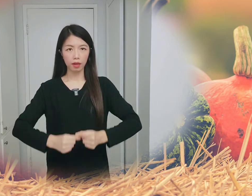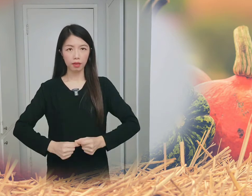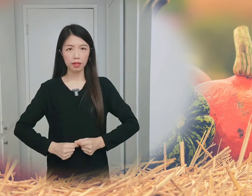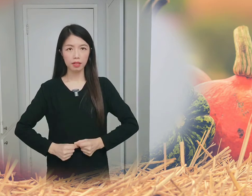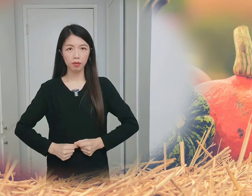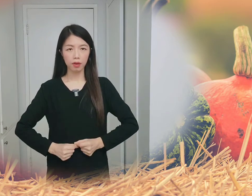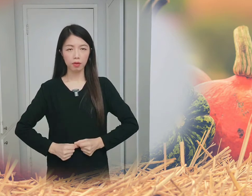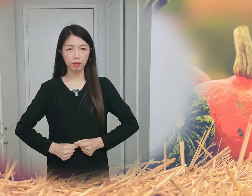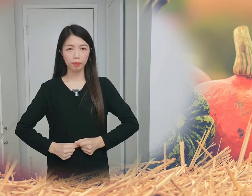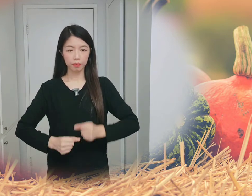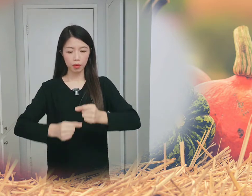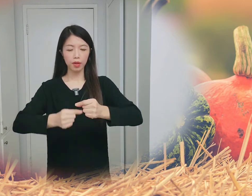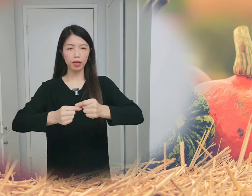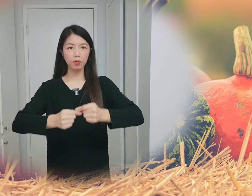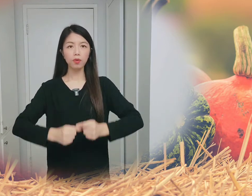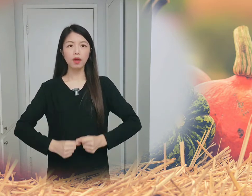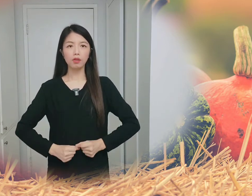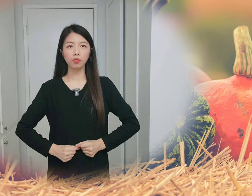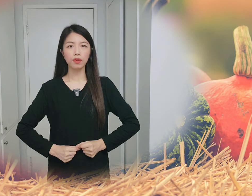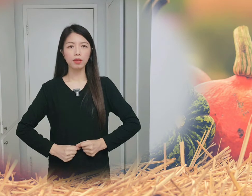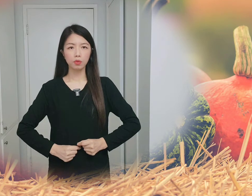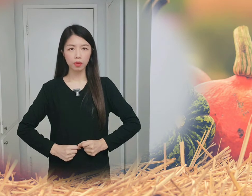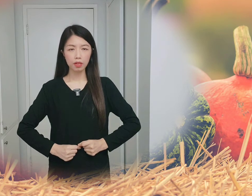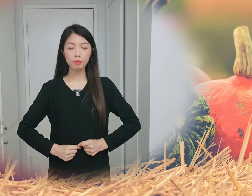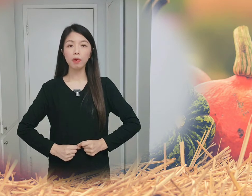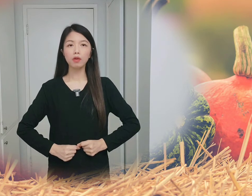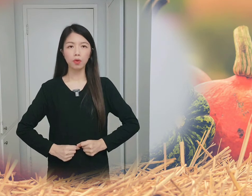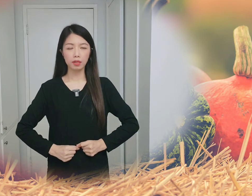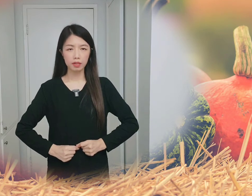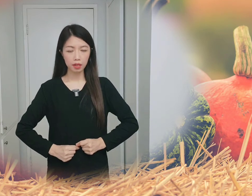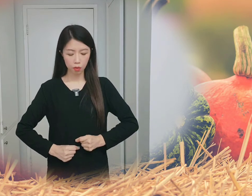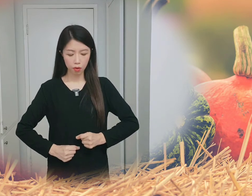이렇게 대시는 거예요. 위아래로. 그리고 위에 있는 손을